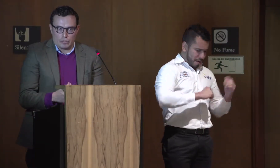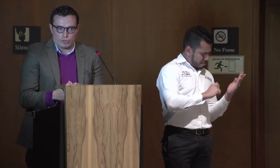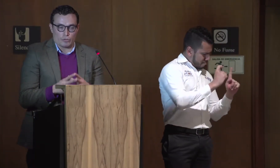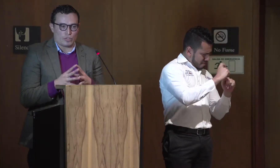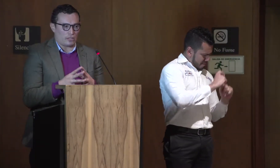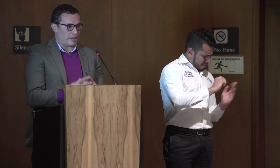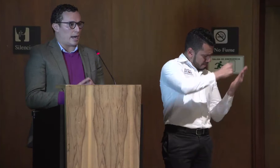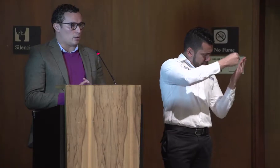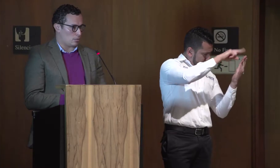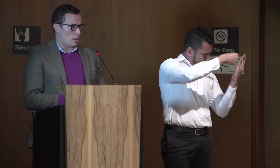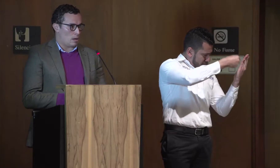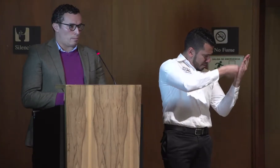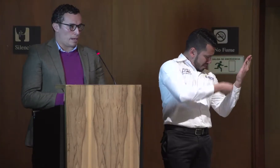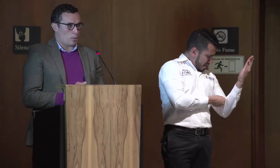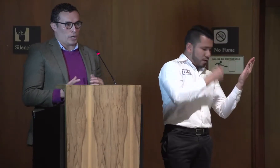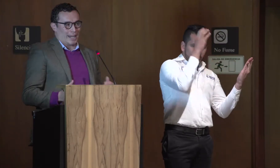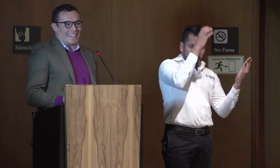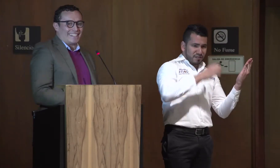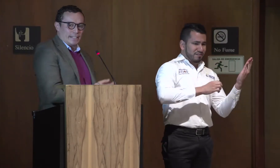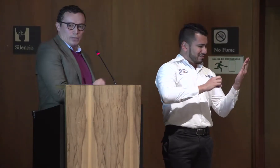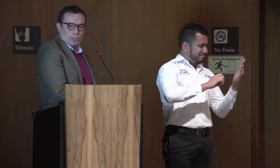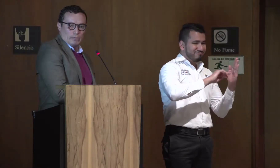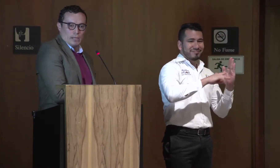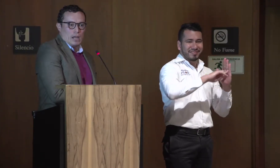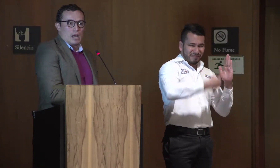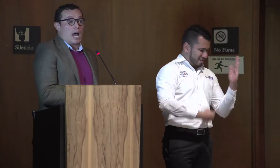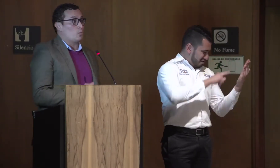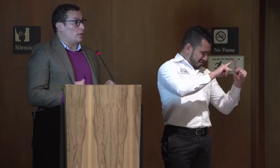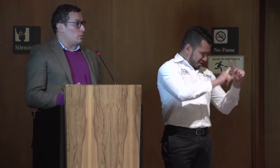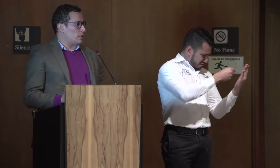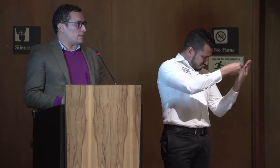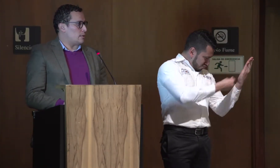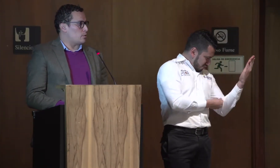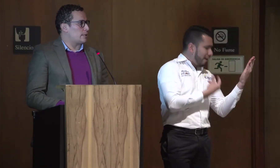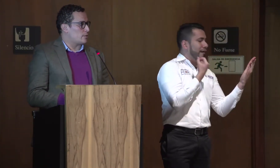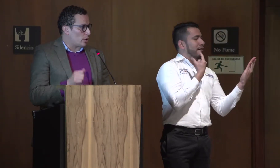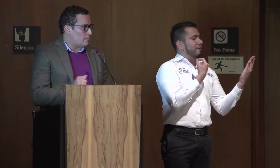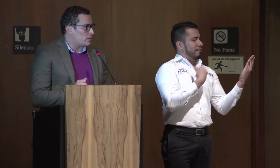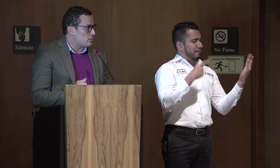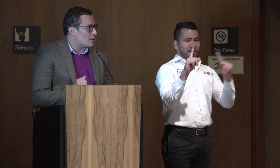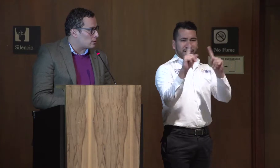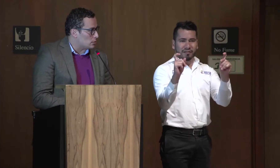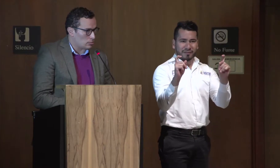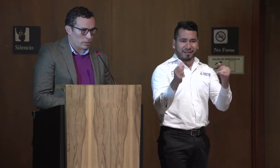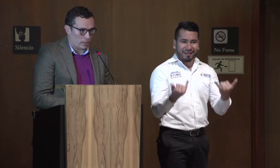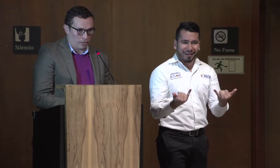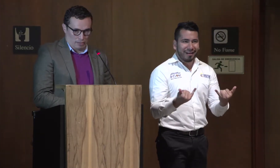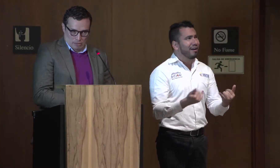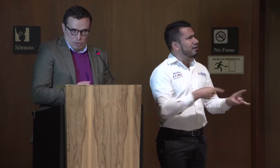unos sentidos, de unos significados para poder entender un tema, a cuando lo trascendemos a que esto realmente es un